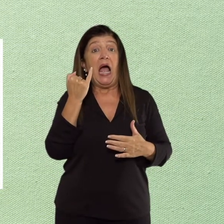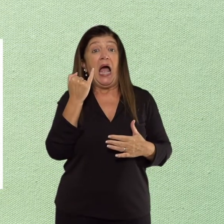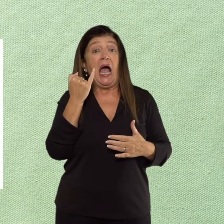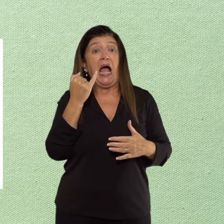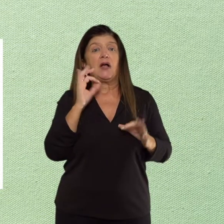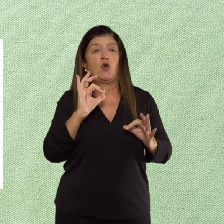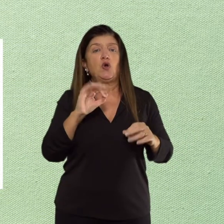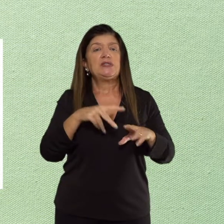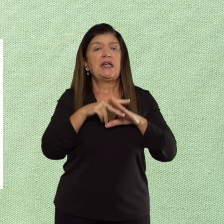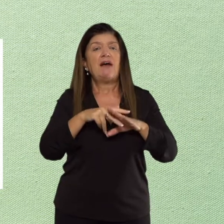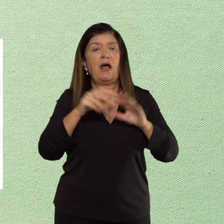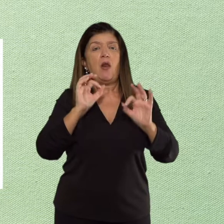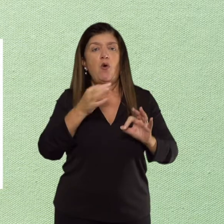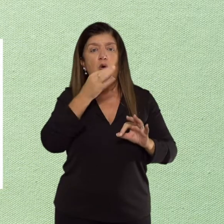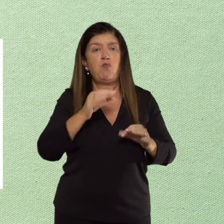poi